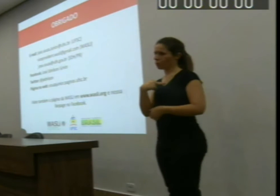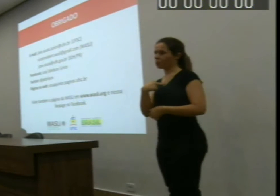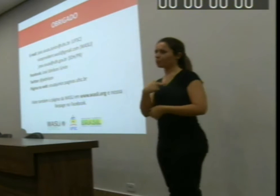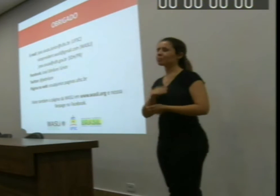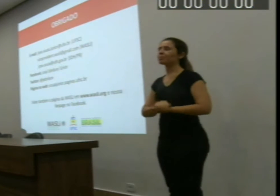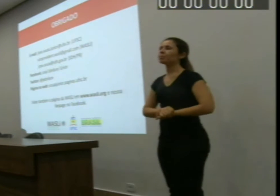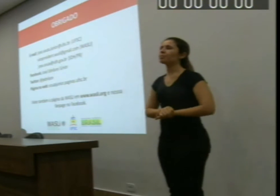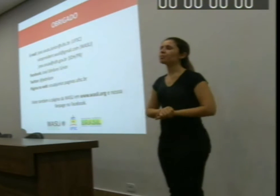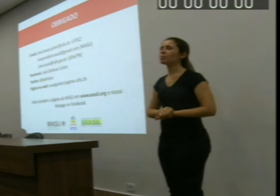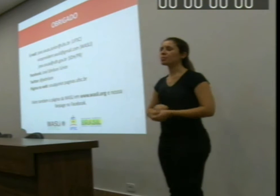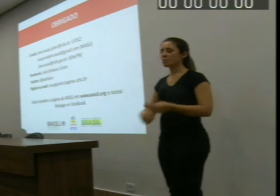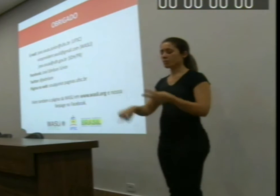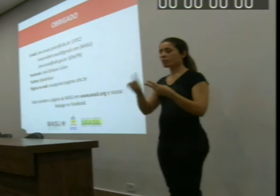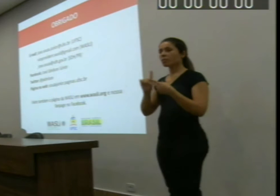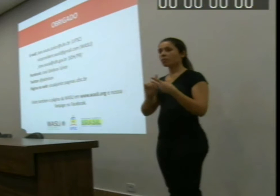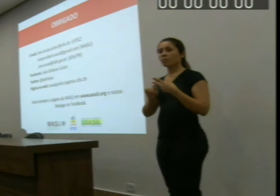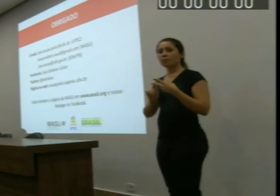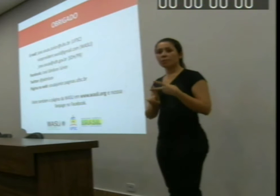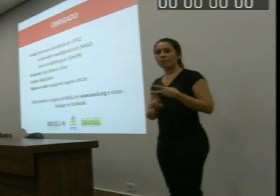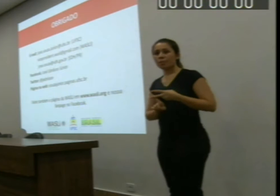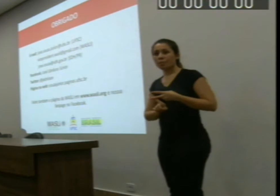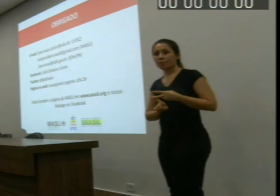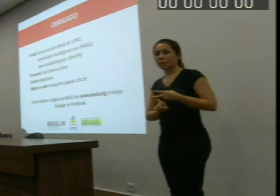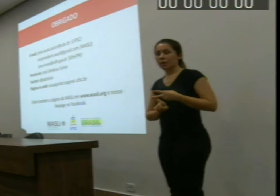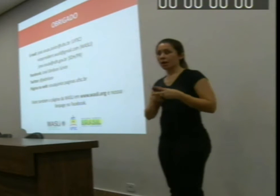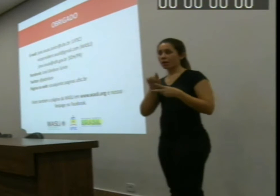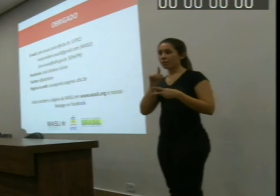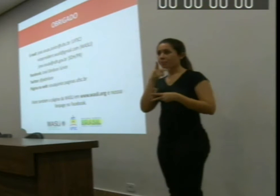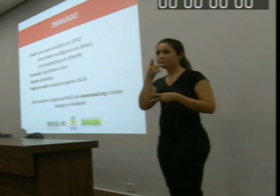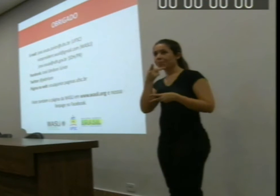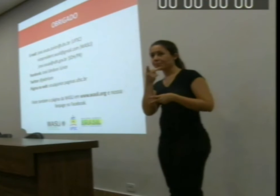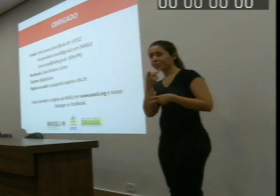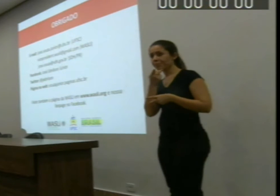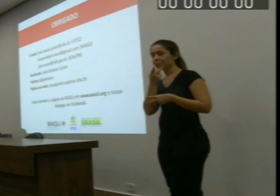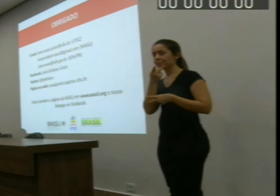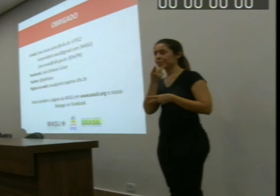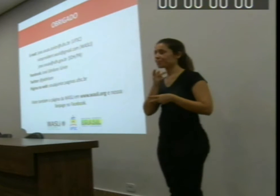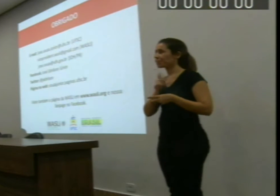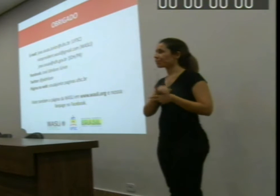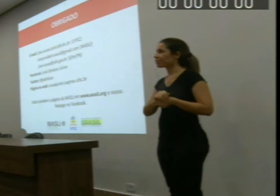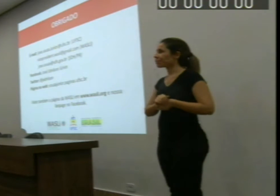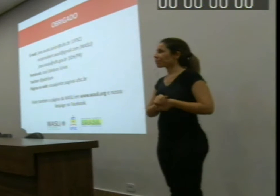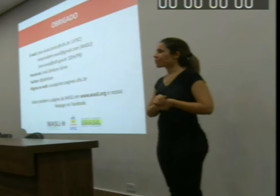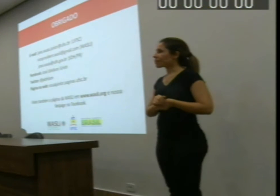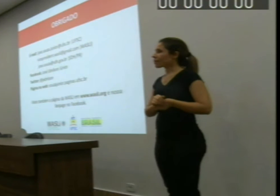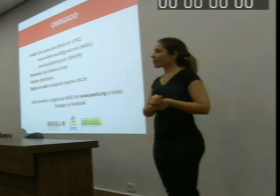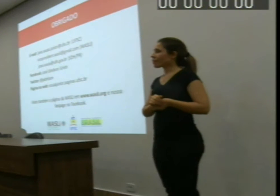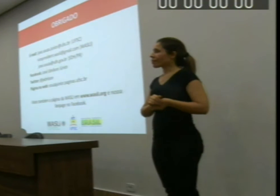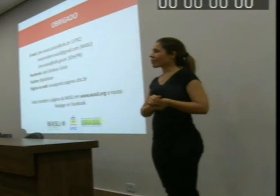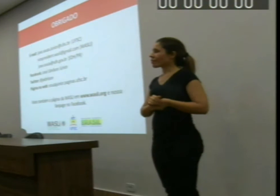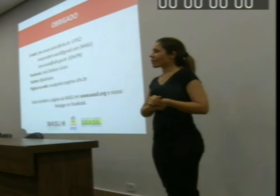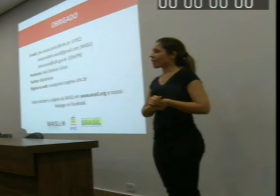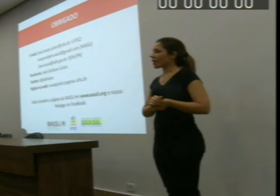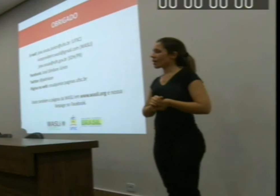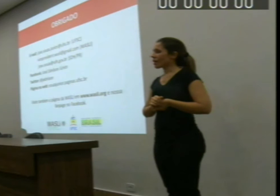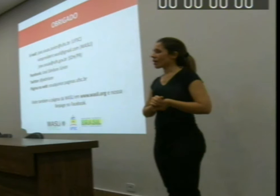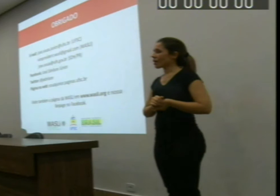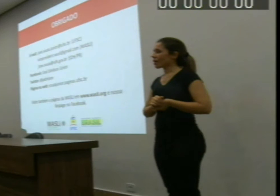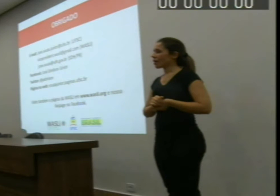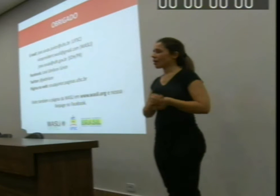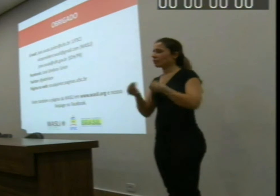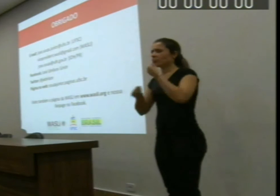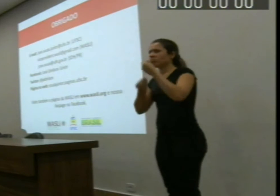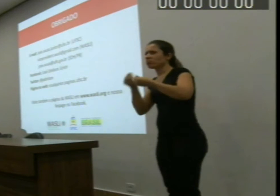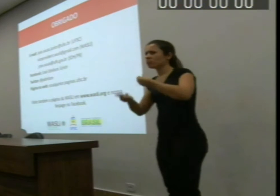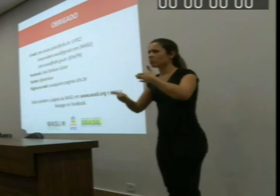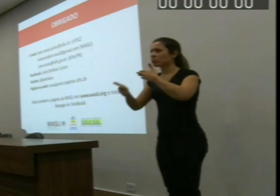lado ah você também comenta que ah sobre o papel desse intérprete